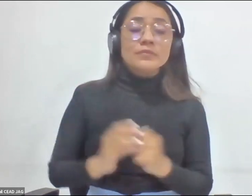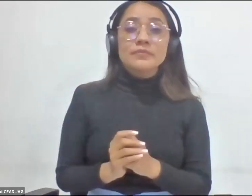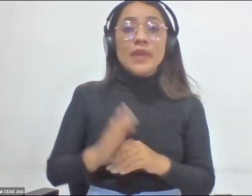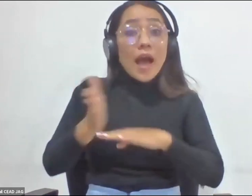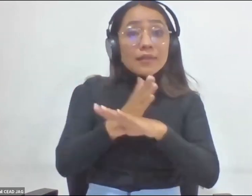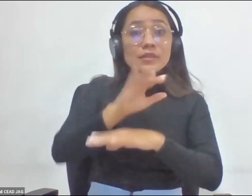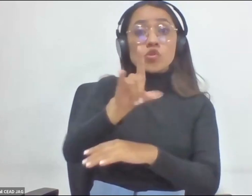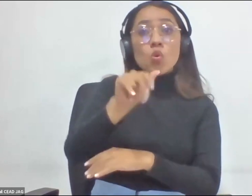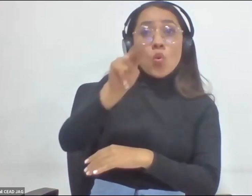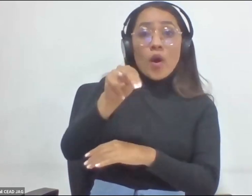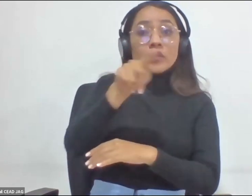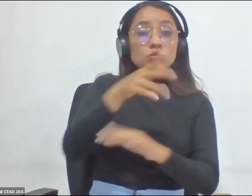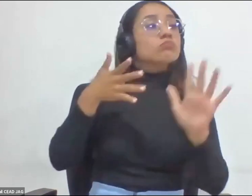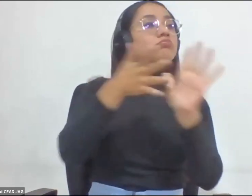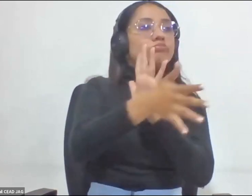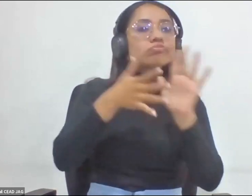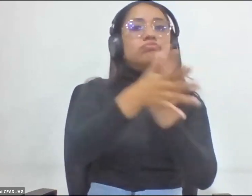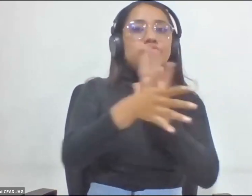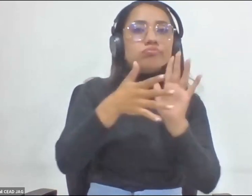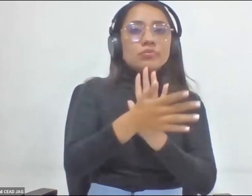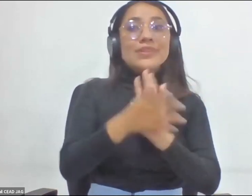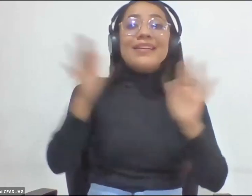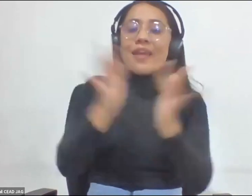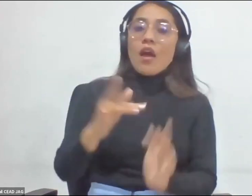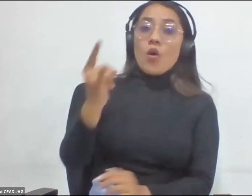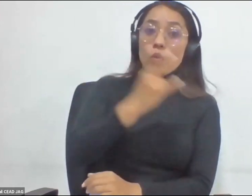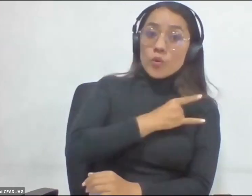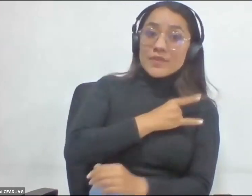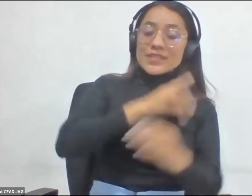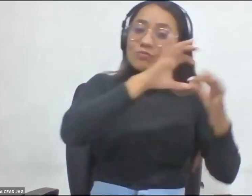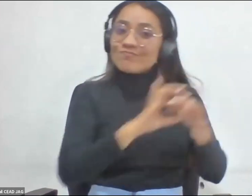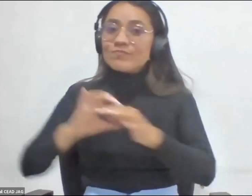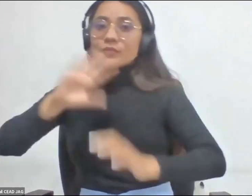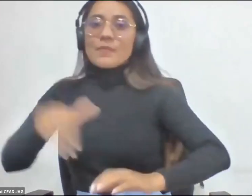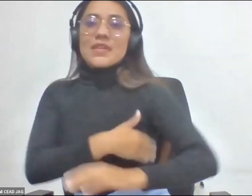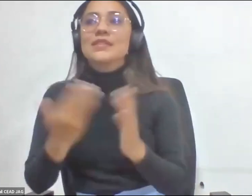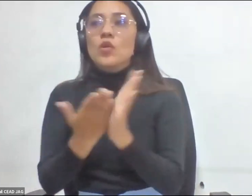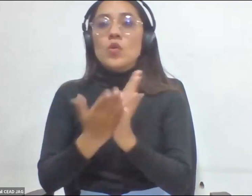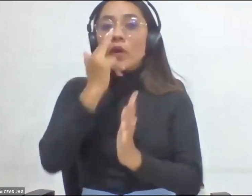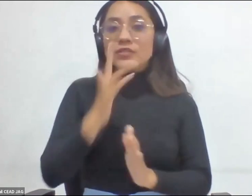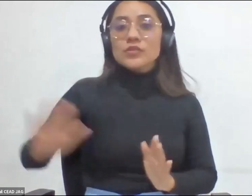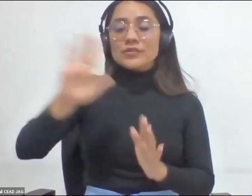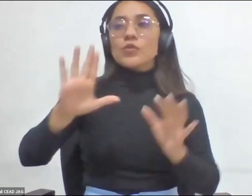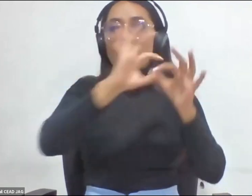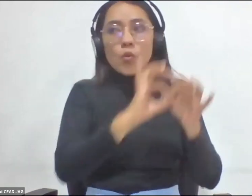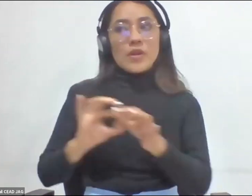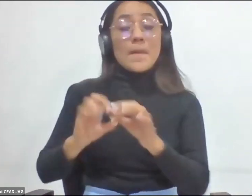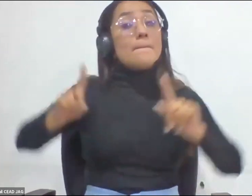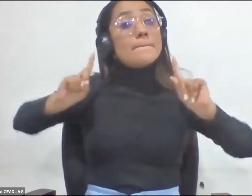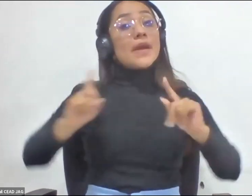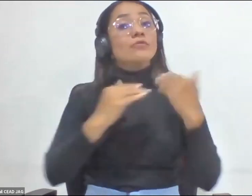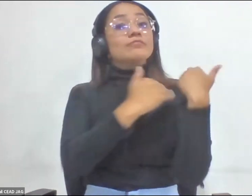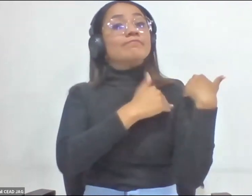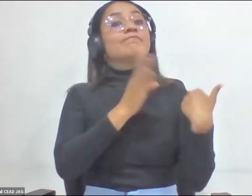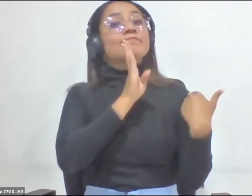intervención es un proceso de interacción entre la universidad y el Ministerio de Educación nacional pero que es responsabilidad